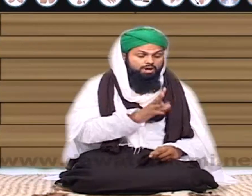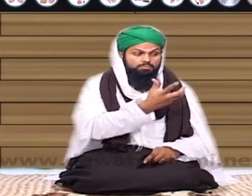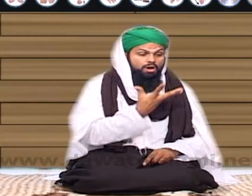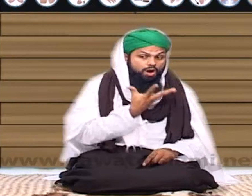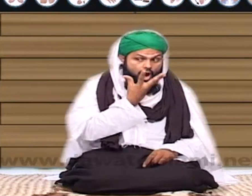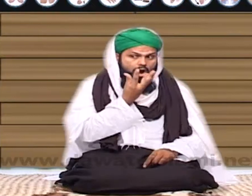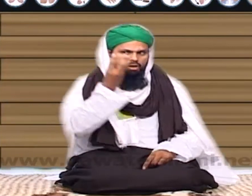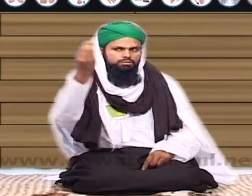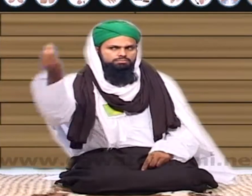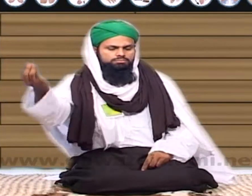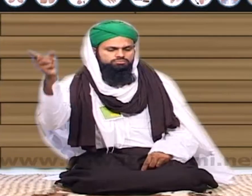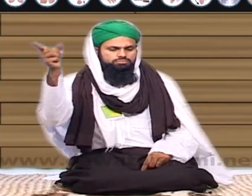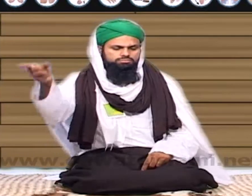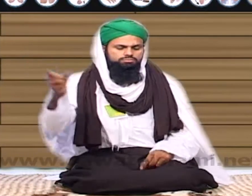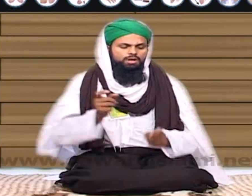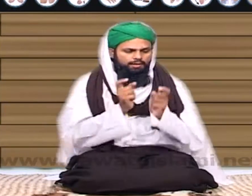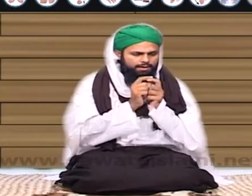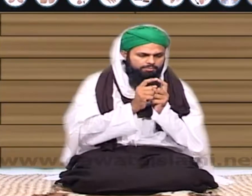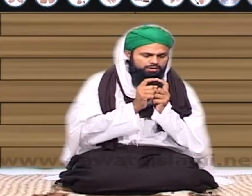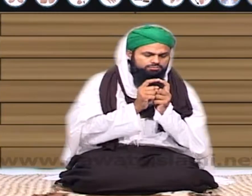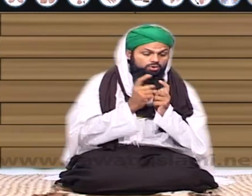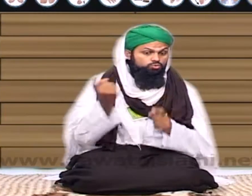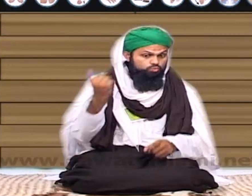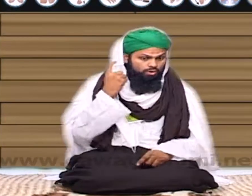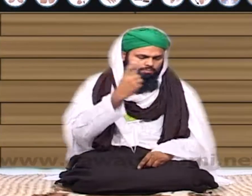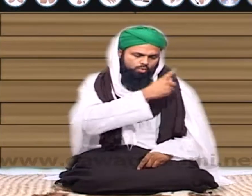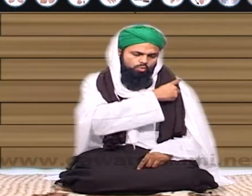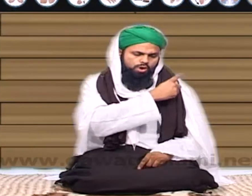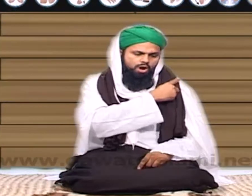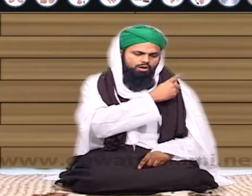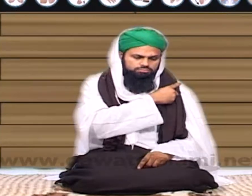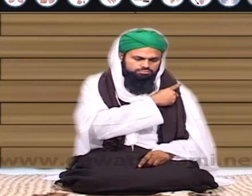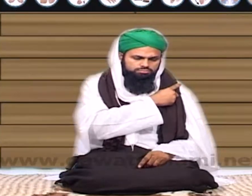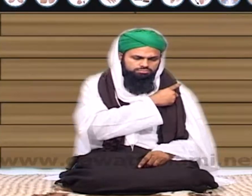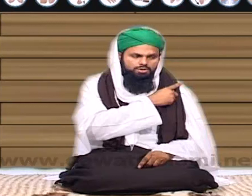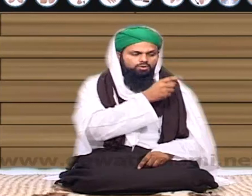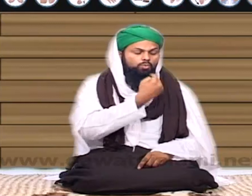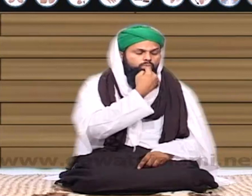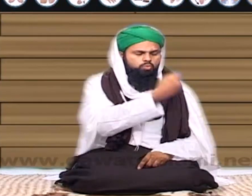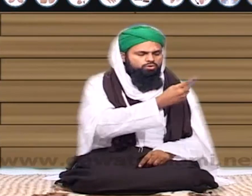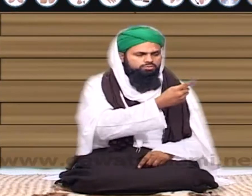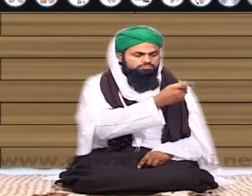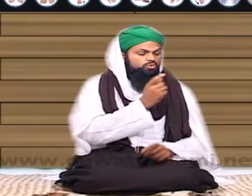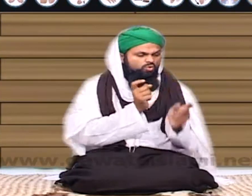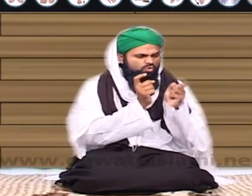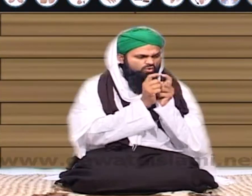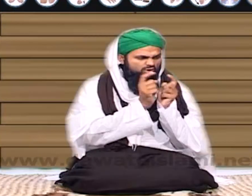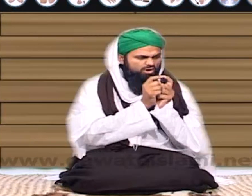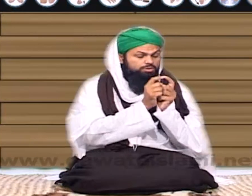جہاں کرنا گناہ ہے، سننا بھی ویسا ہی گناہ ہے. غیبت کو سننا بھی گناہ ہے. یا تو اس کو روک دے،